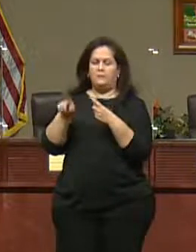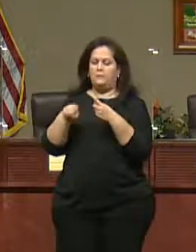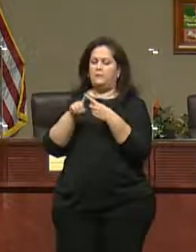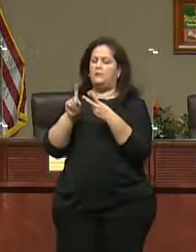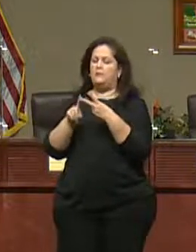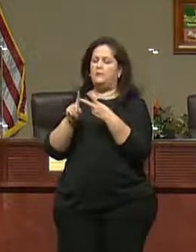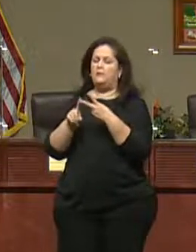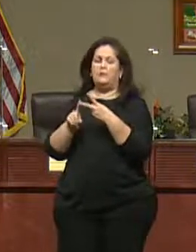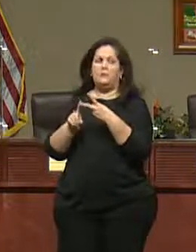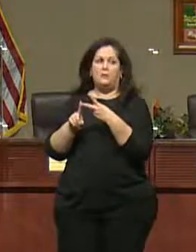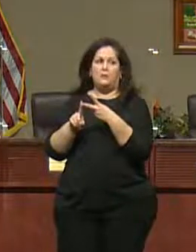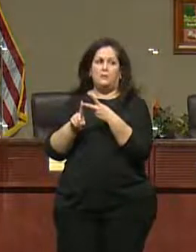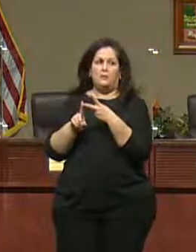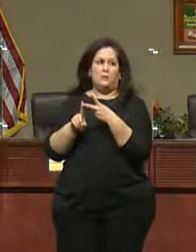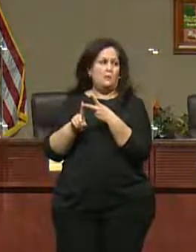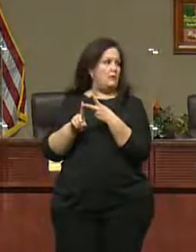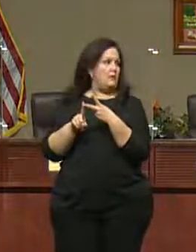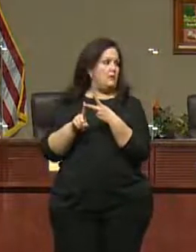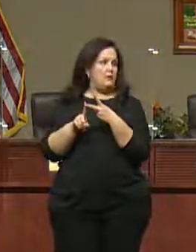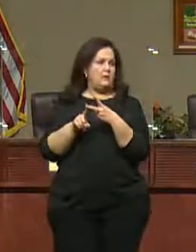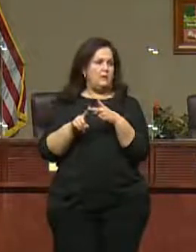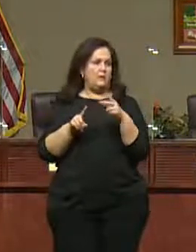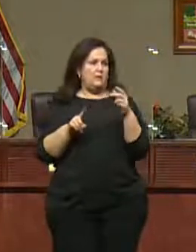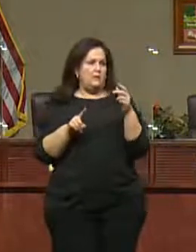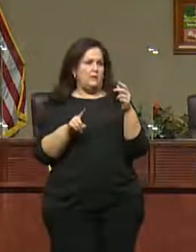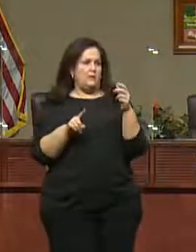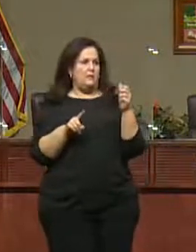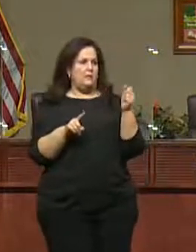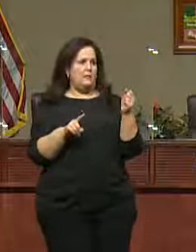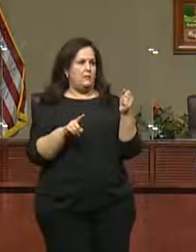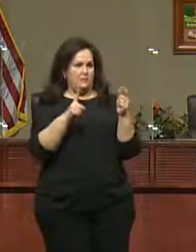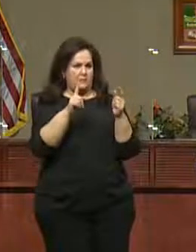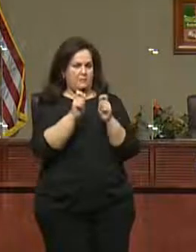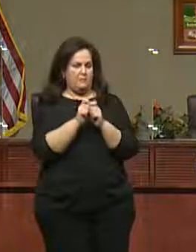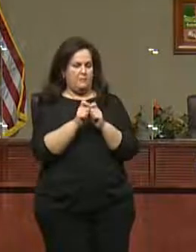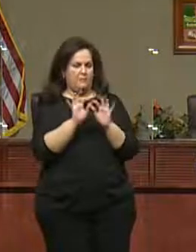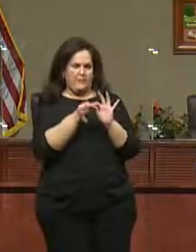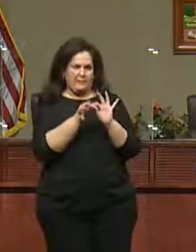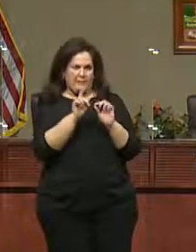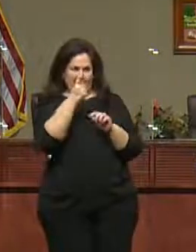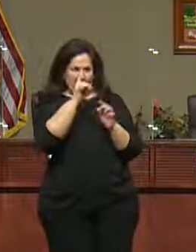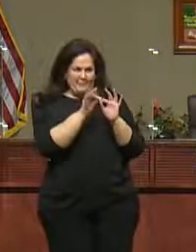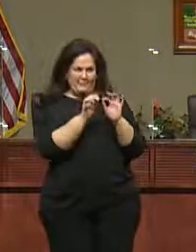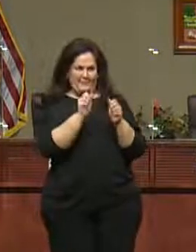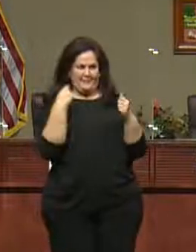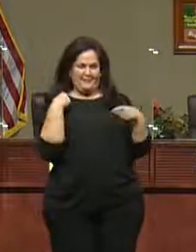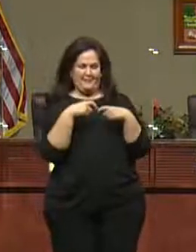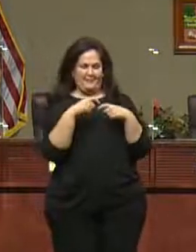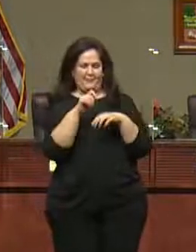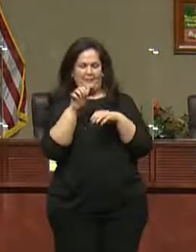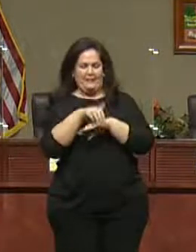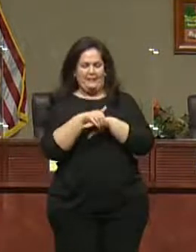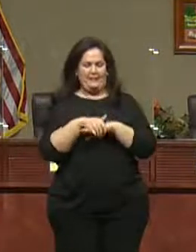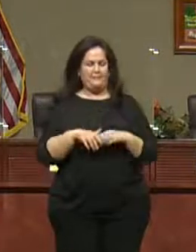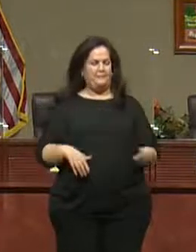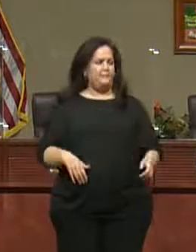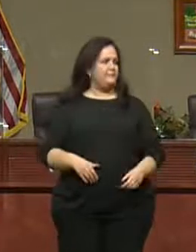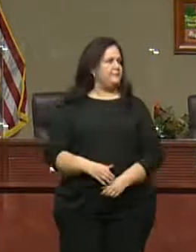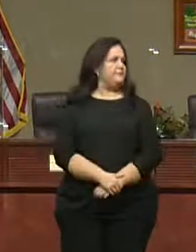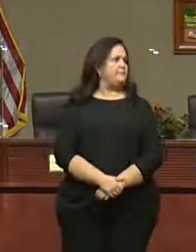pregunta sería, ¿se acaba...? We're going to do the translation. Okay. We're going to go to the second question. The question